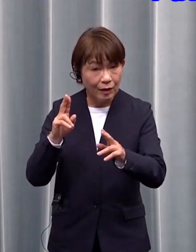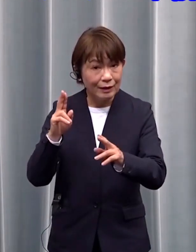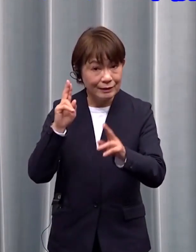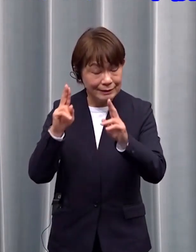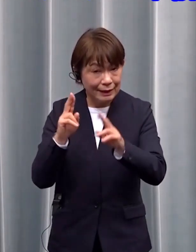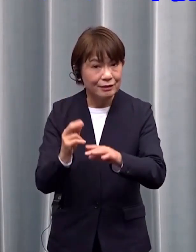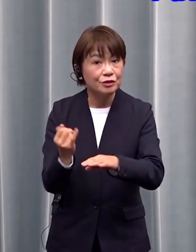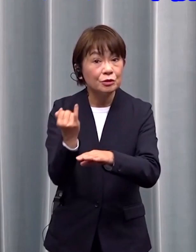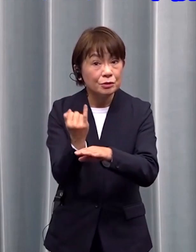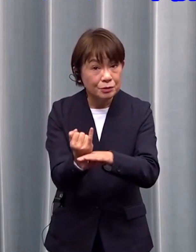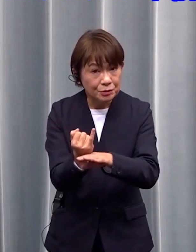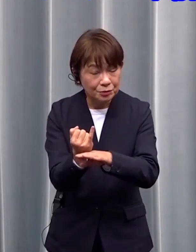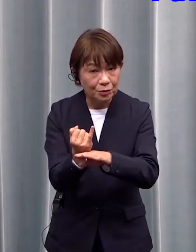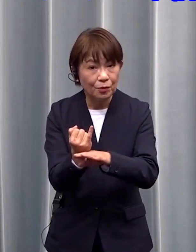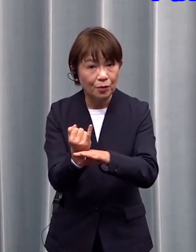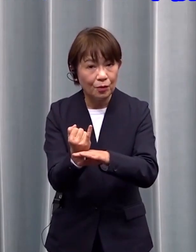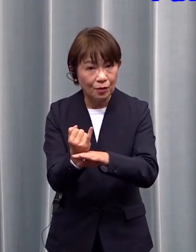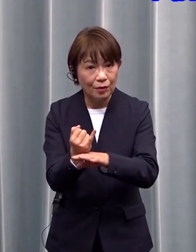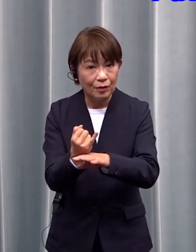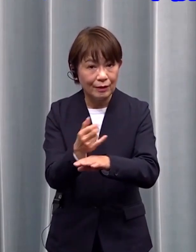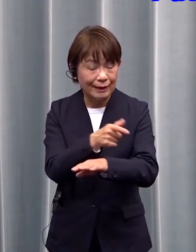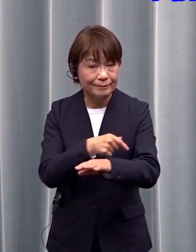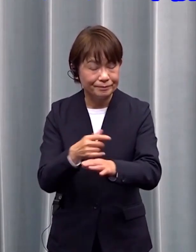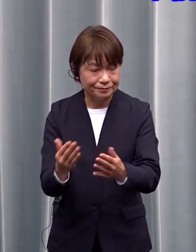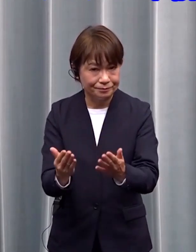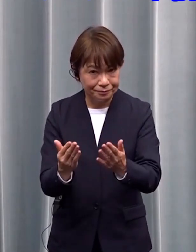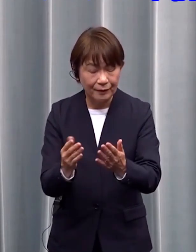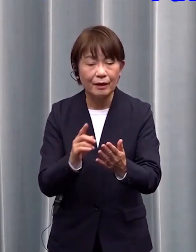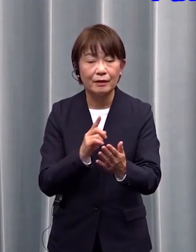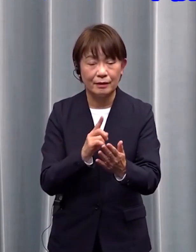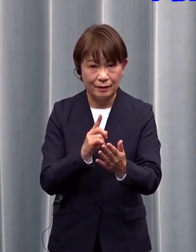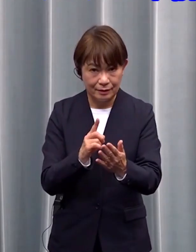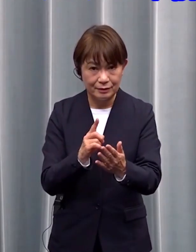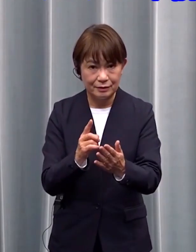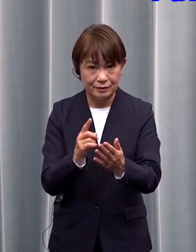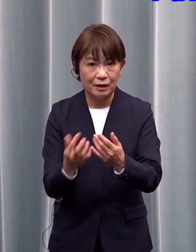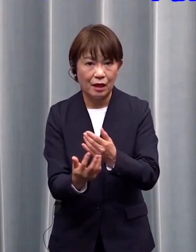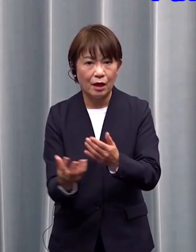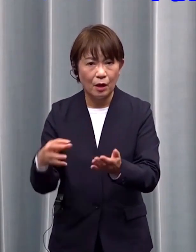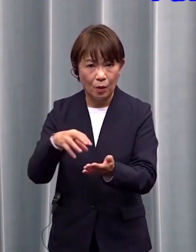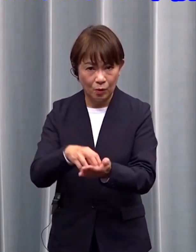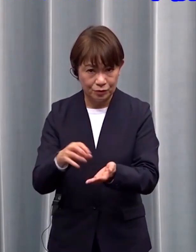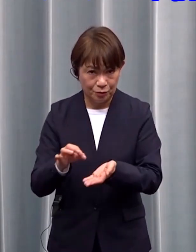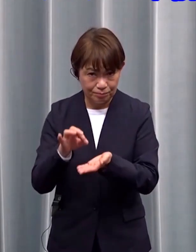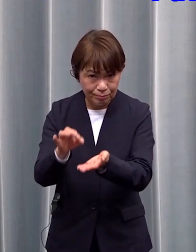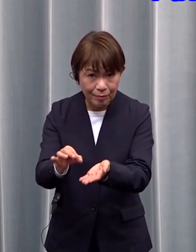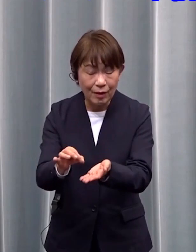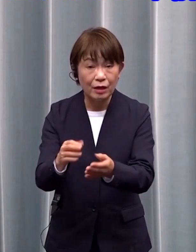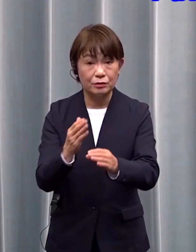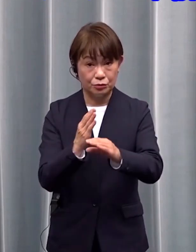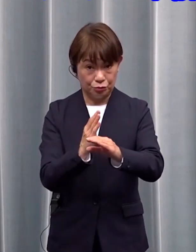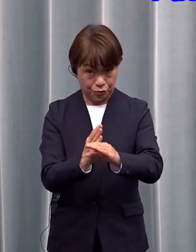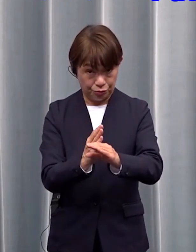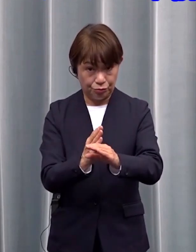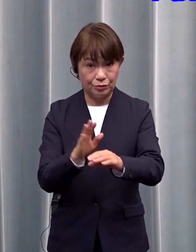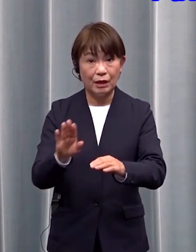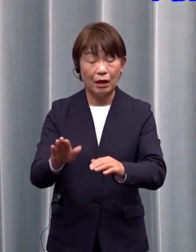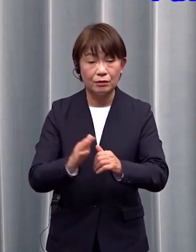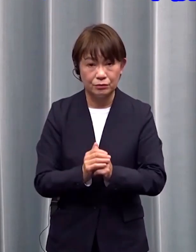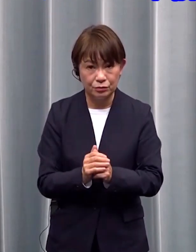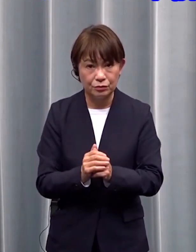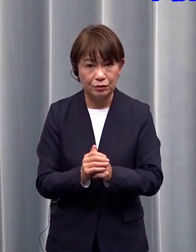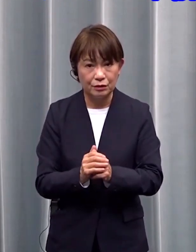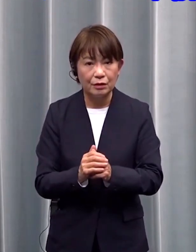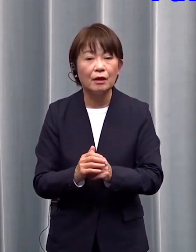証を尽くしているという、今保証に乗り出しているというところですが、相変わらずこうやって芸能業界でのセクハラ、パワハラ